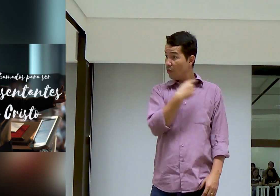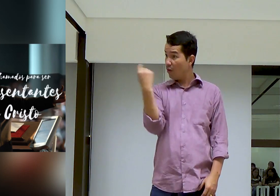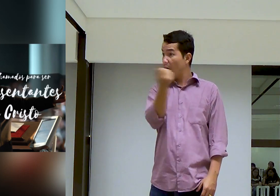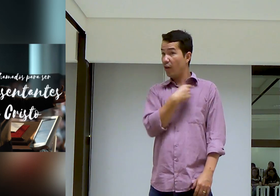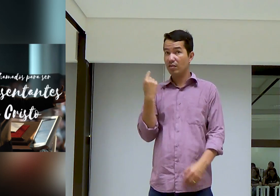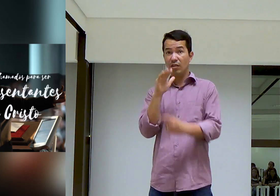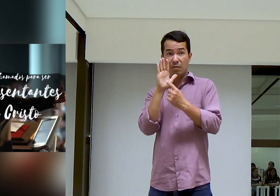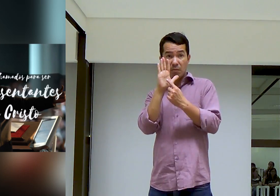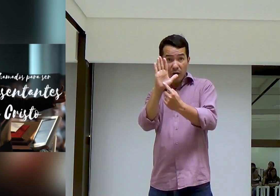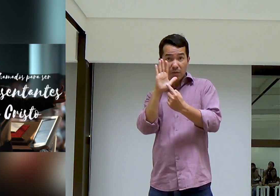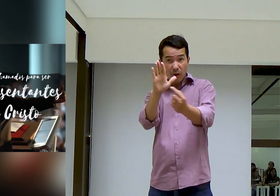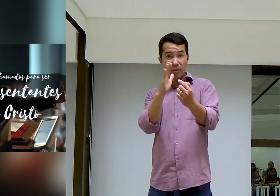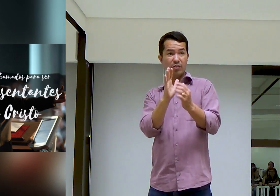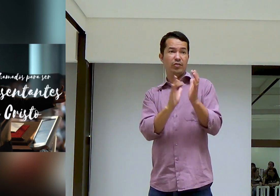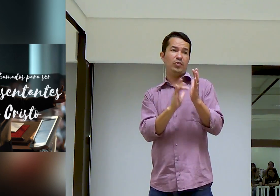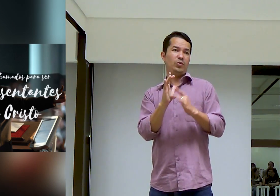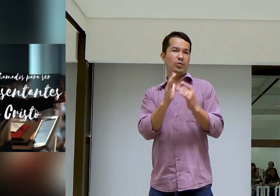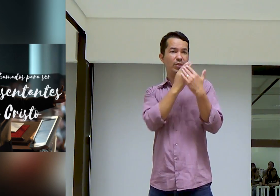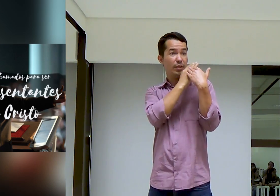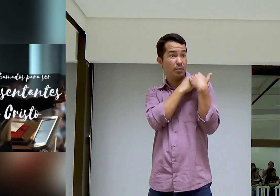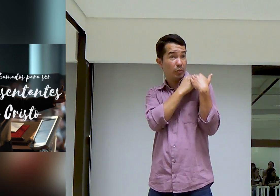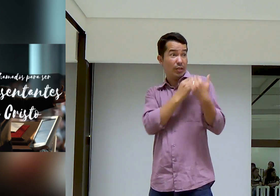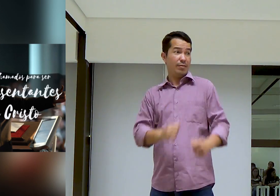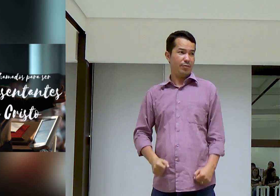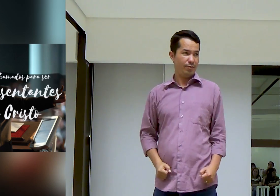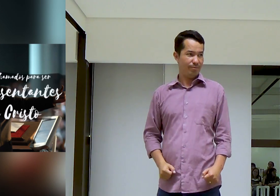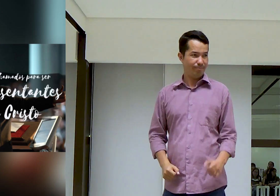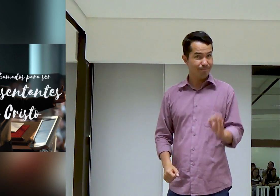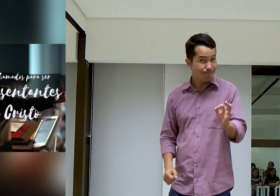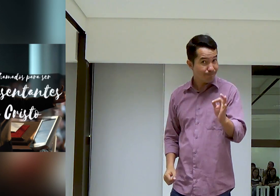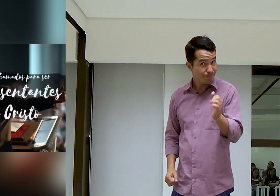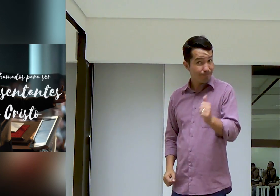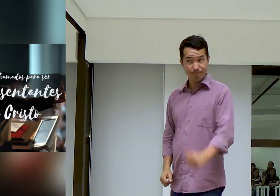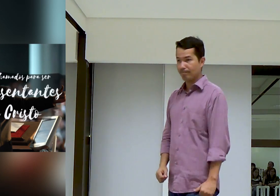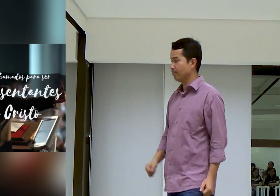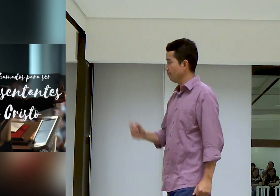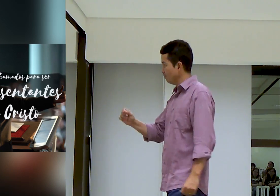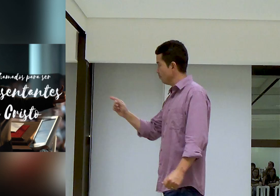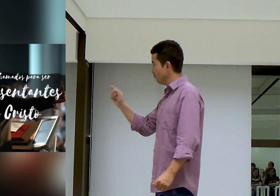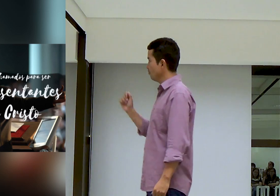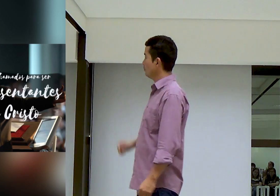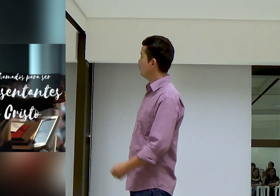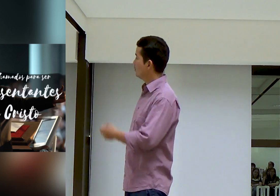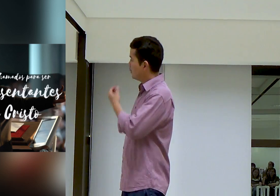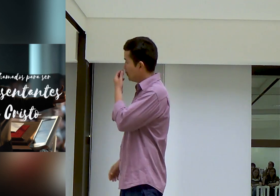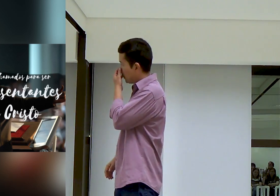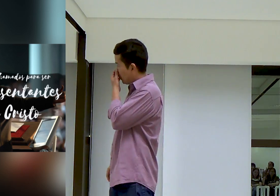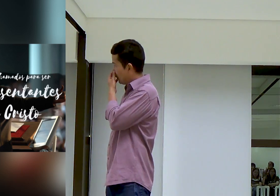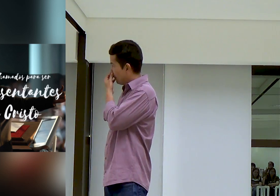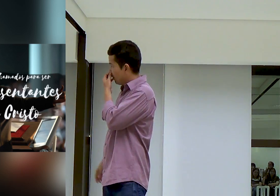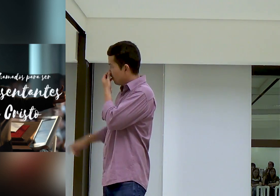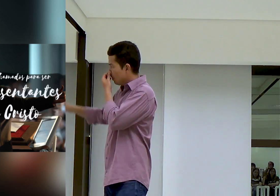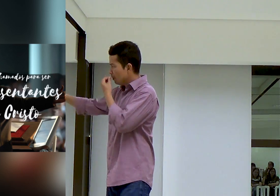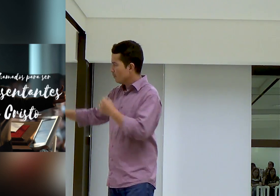Deus chamou, nos chamou a ser representantes de Cristo. Pode passar ali.